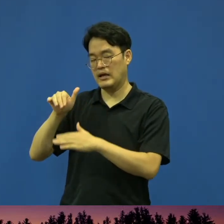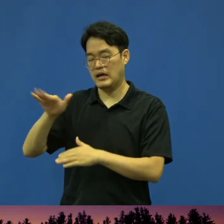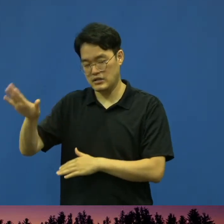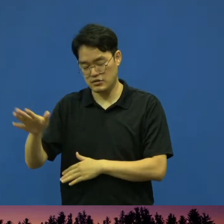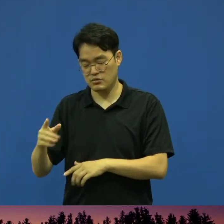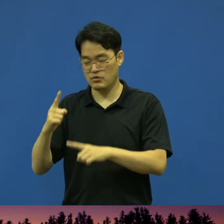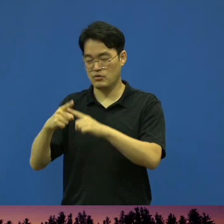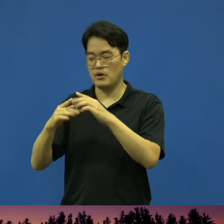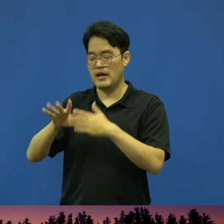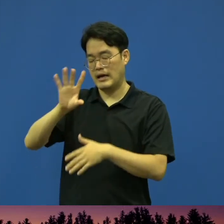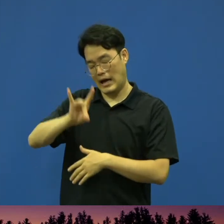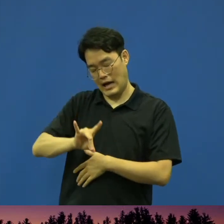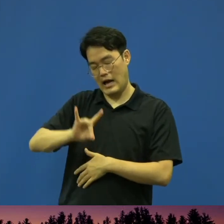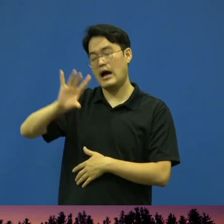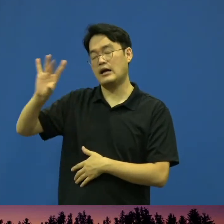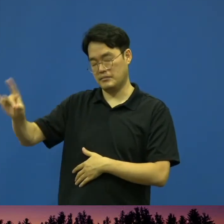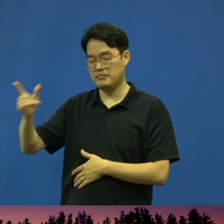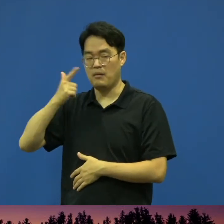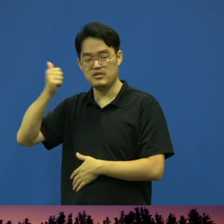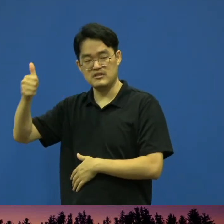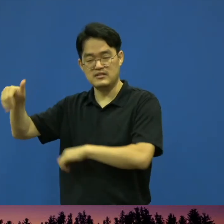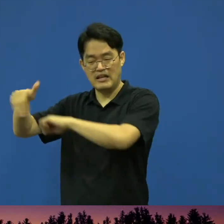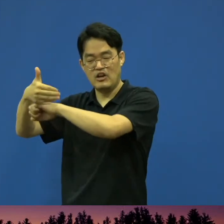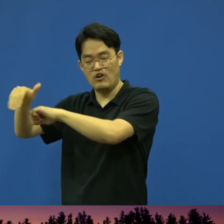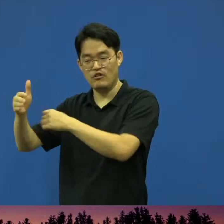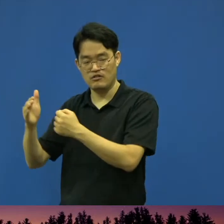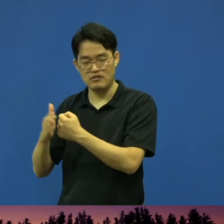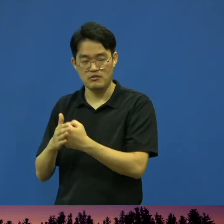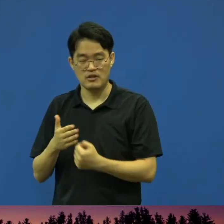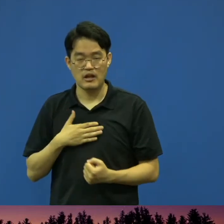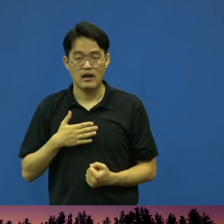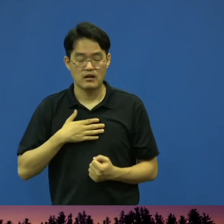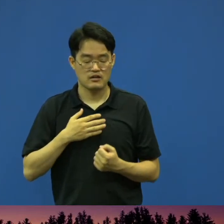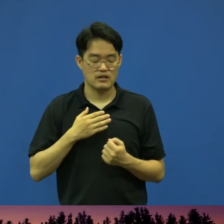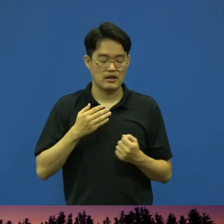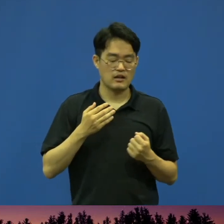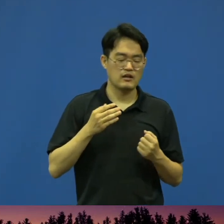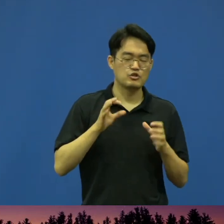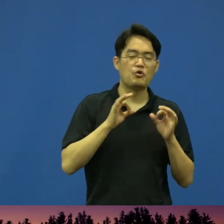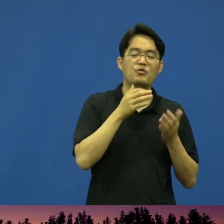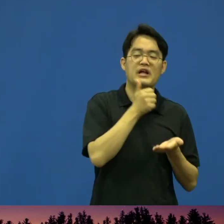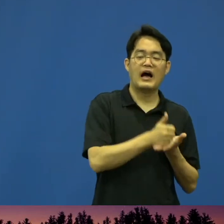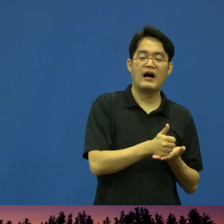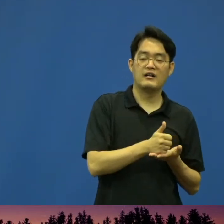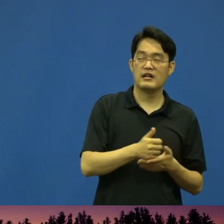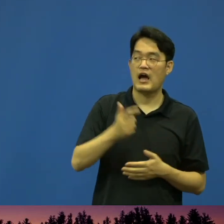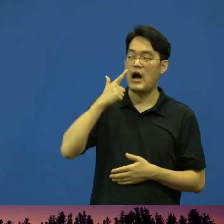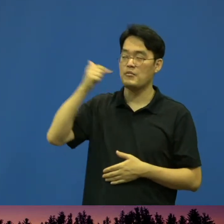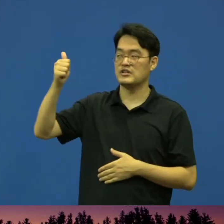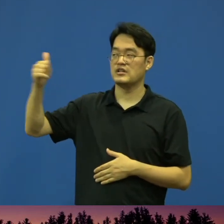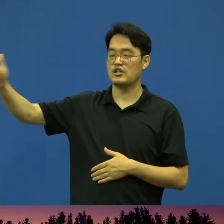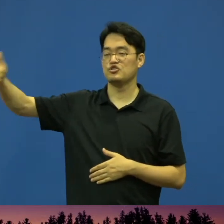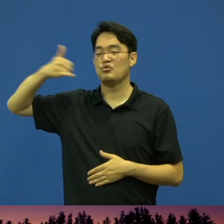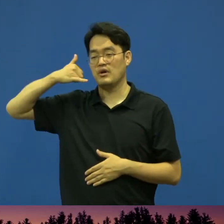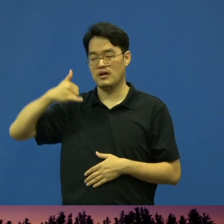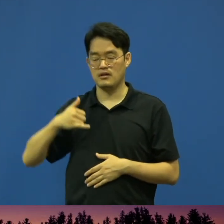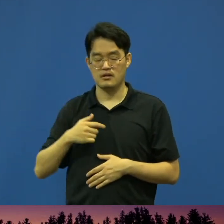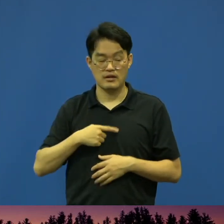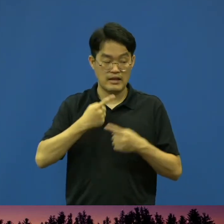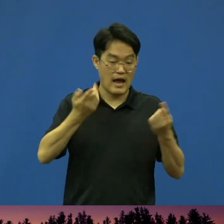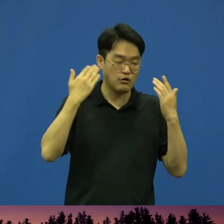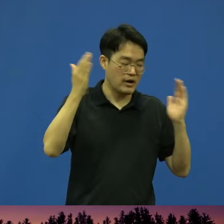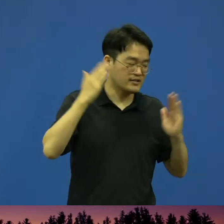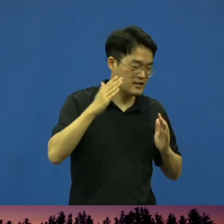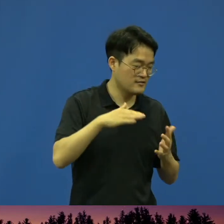드문드문 다닐 때였어요. 그래서 제가 그때 대학부 사역을 하고 있었는데요, 아버지가 저한테 전화가 오신 거예요. 그래서 이렇게